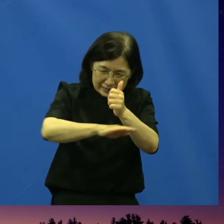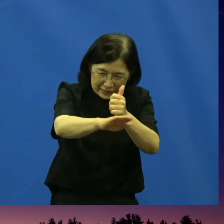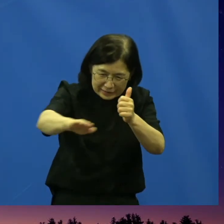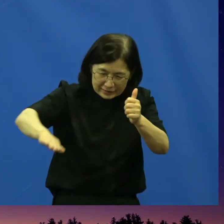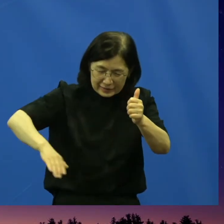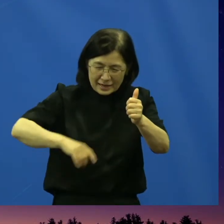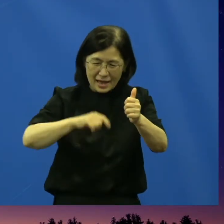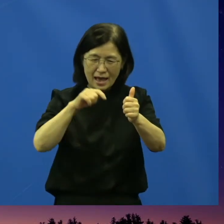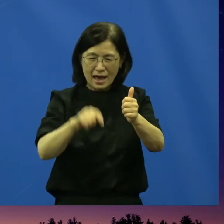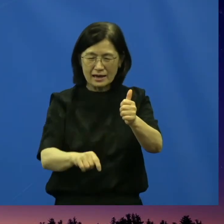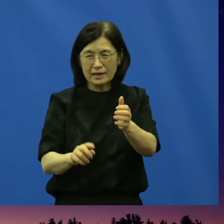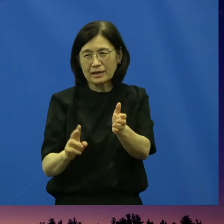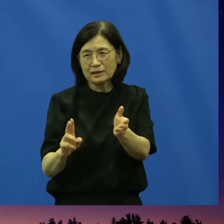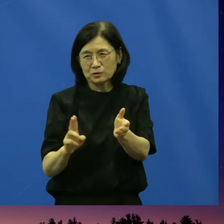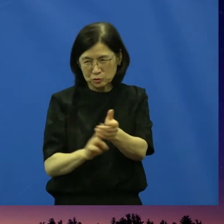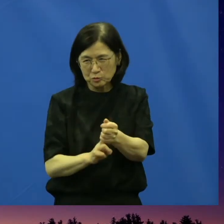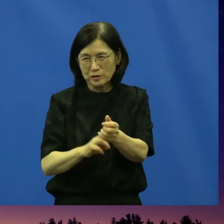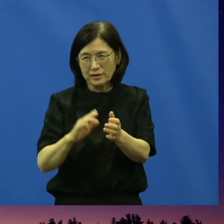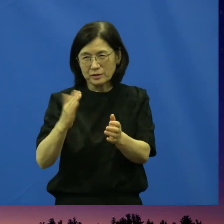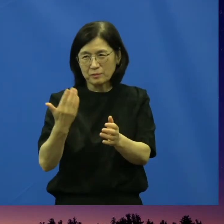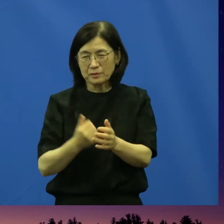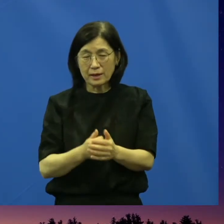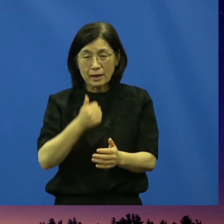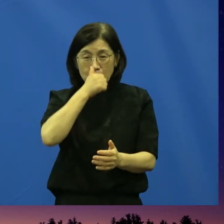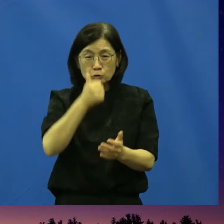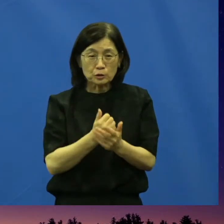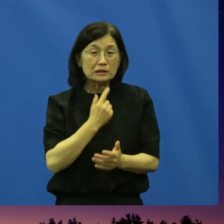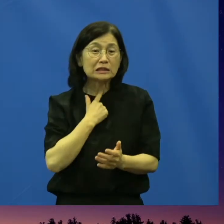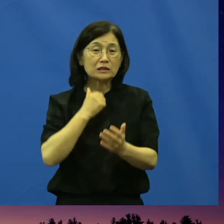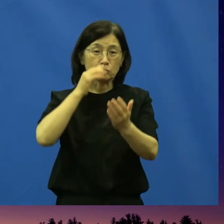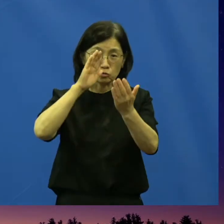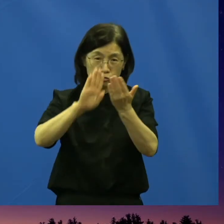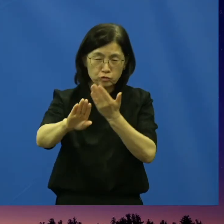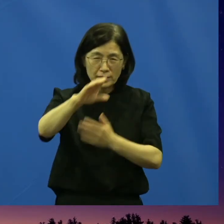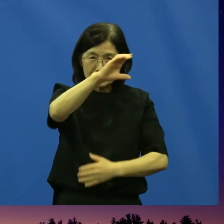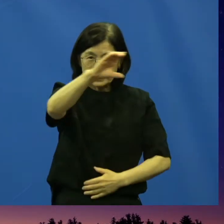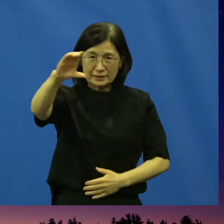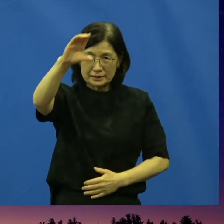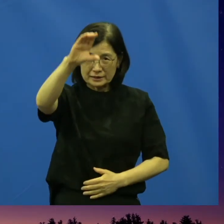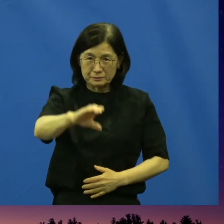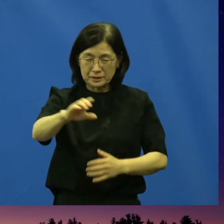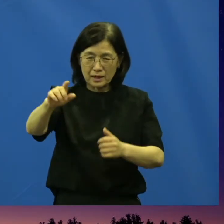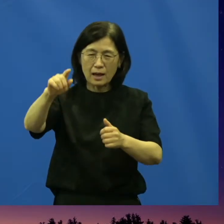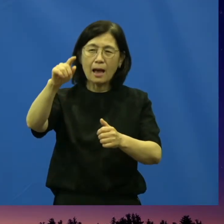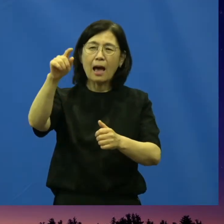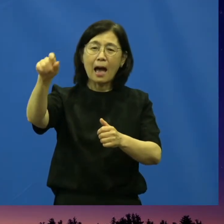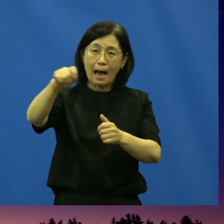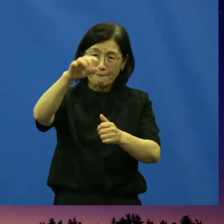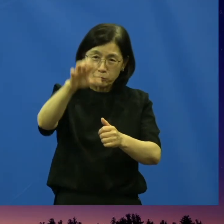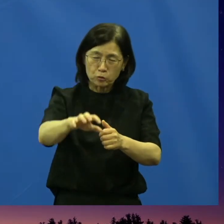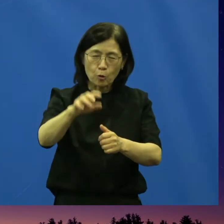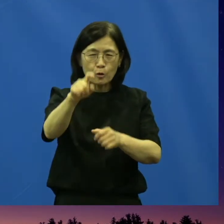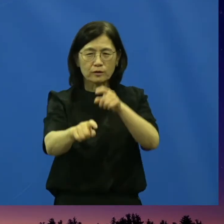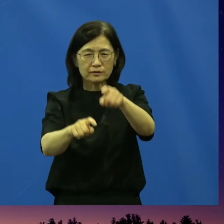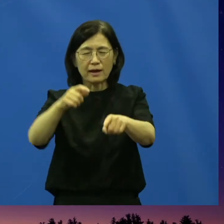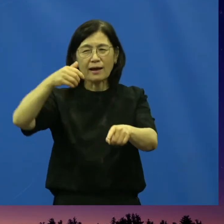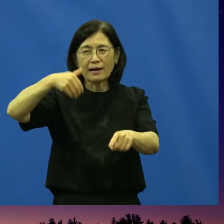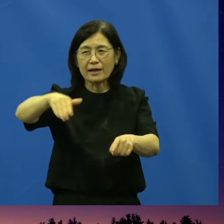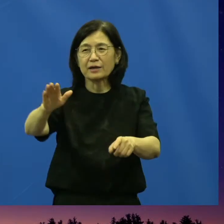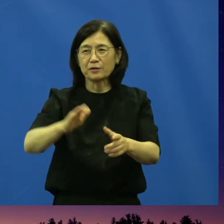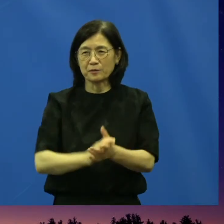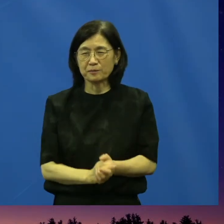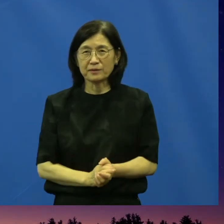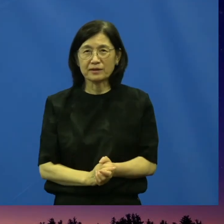할 때마다 십자가 앞으로 나아가는 겁니다. 완전한 피난처는 하나님밖에 없다는 거예요. 우리가